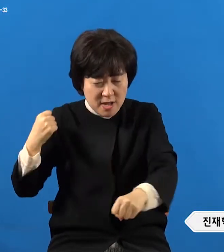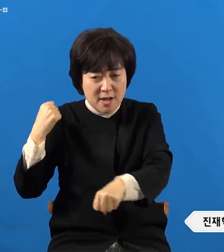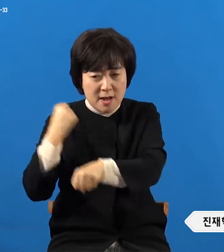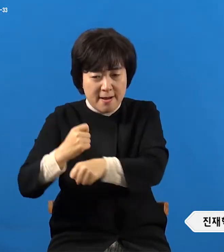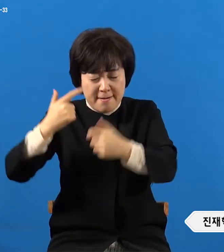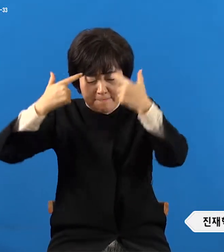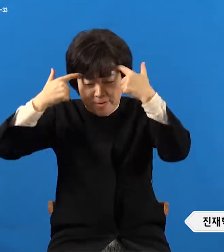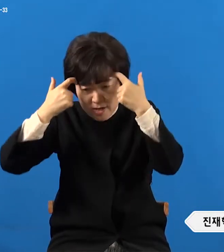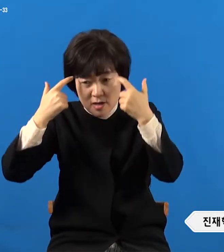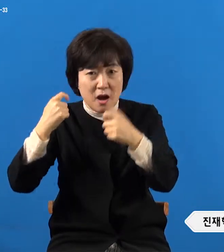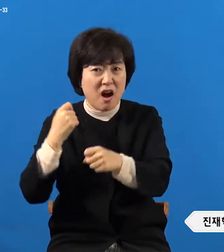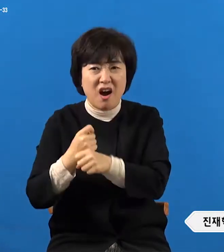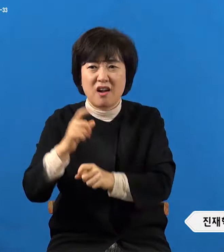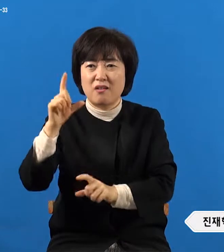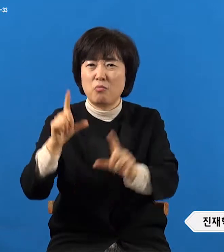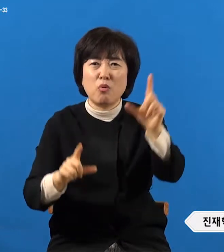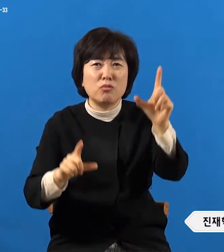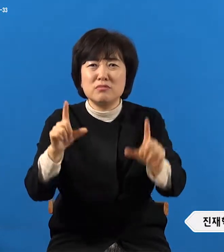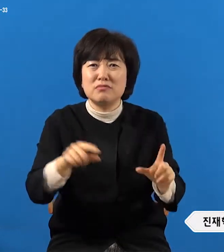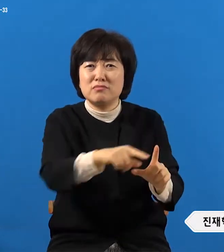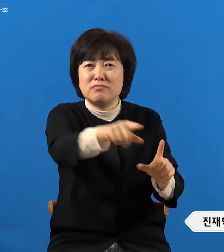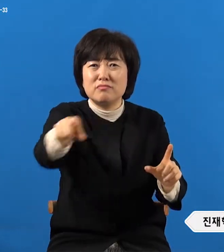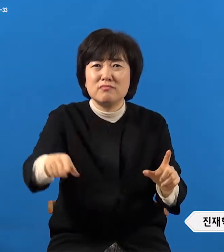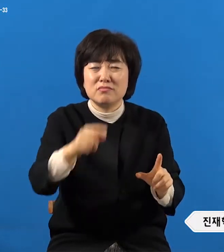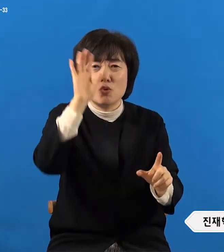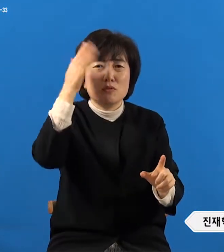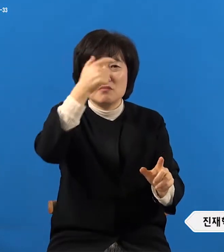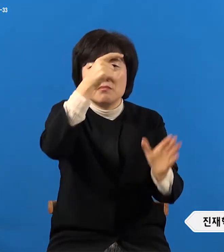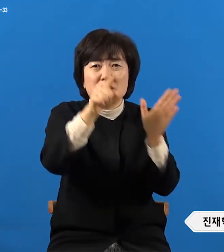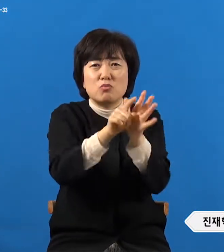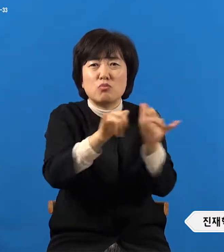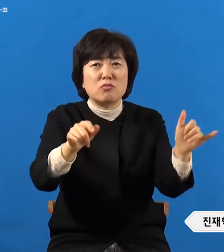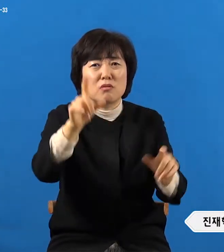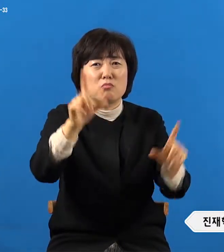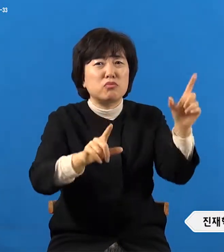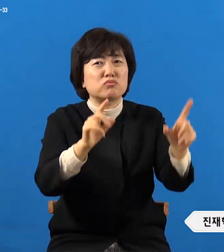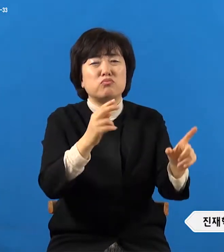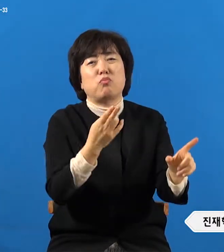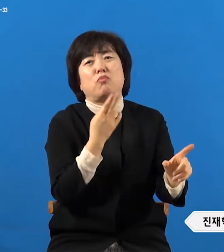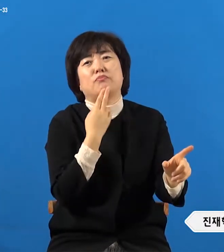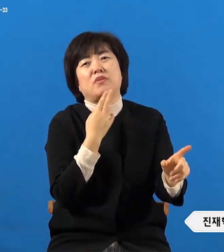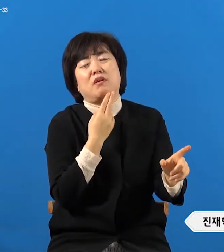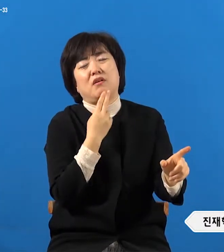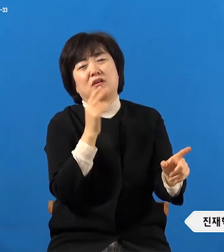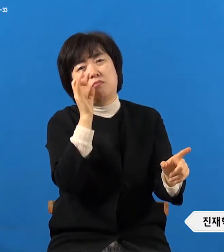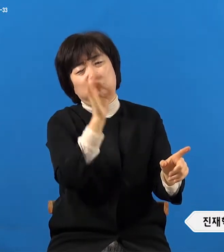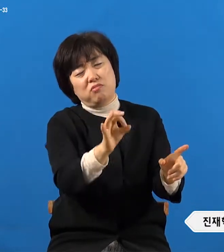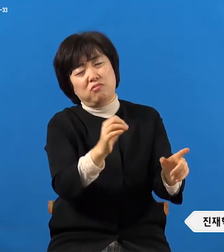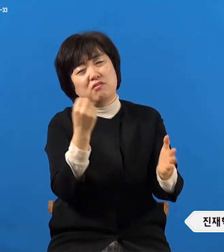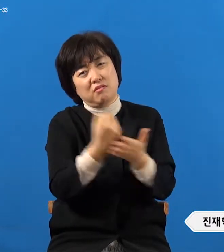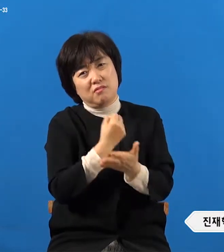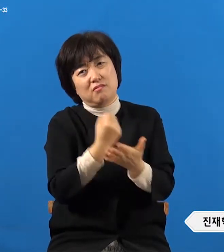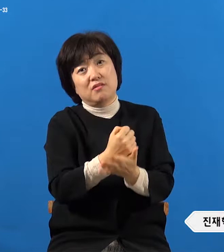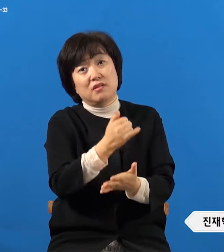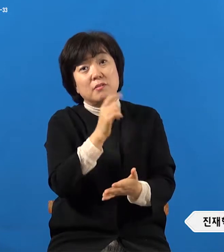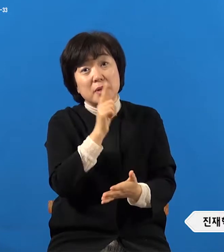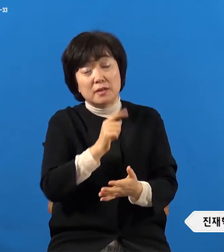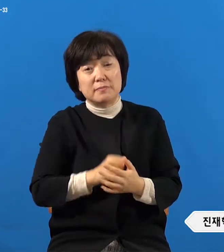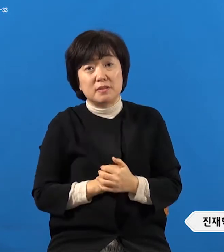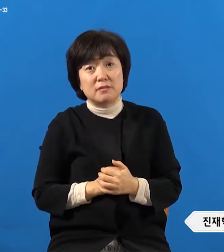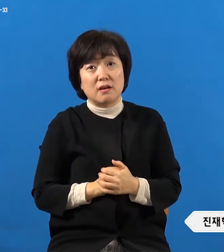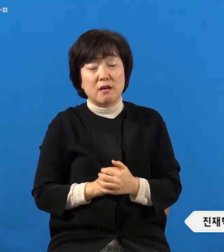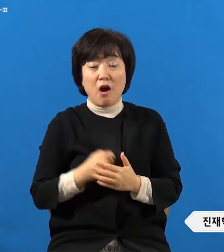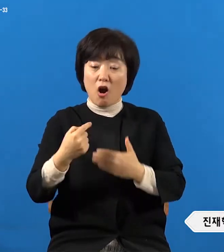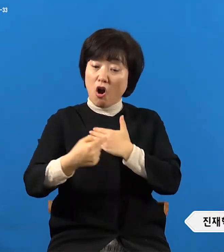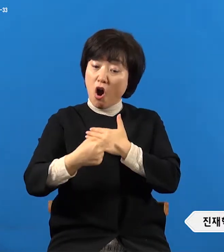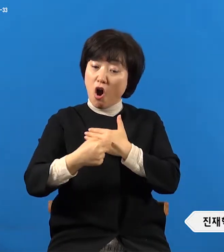선택할 권리가 제자에게는 없다라고 그는 말씀하고 있습니다. 그렇습니다. 나름대로의